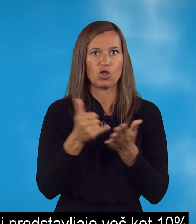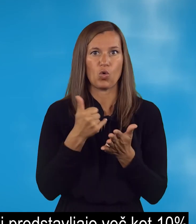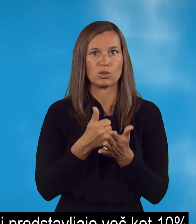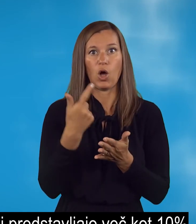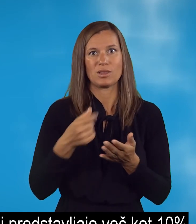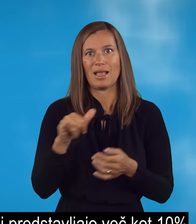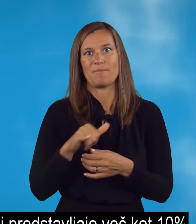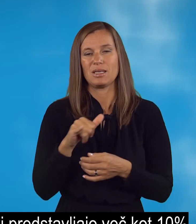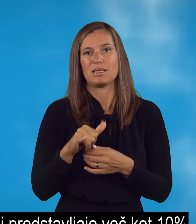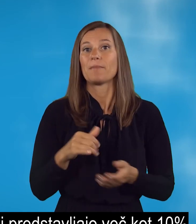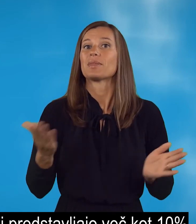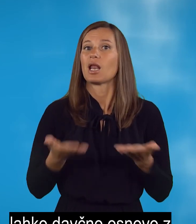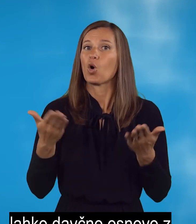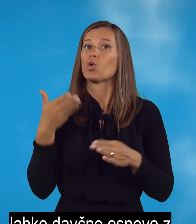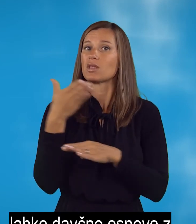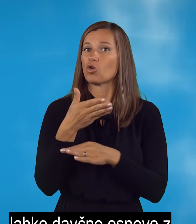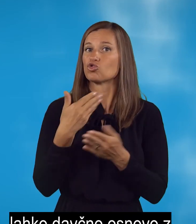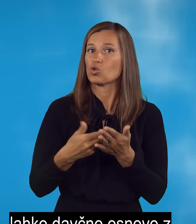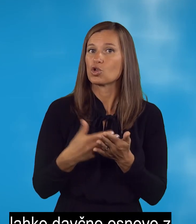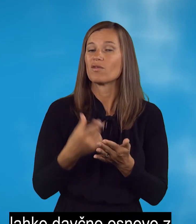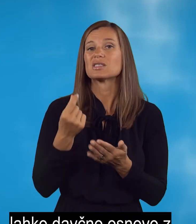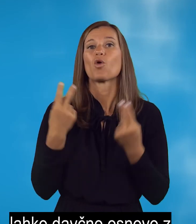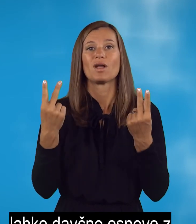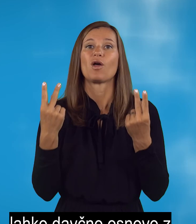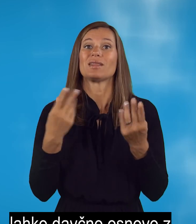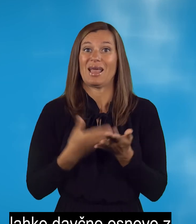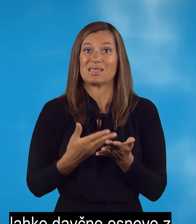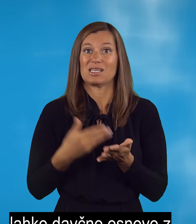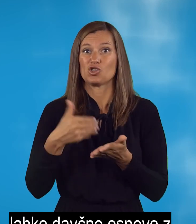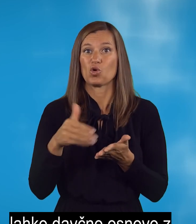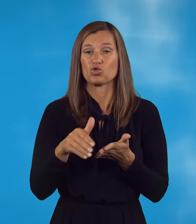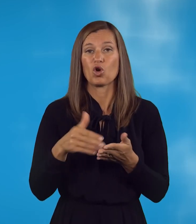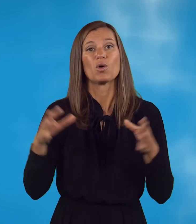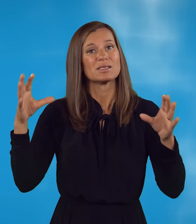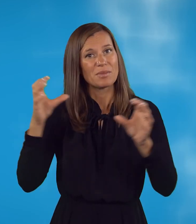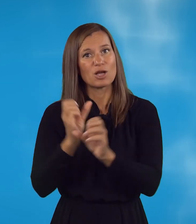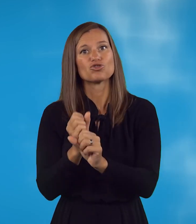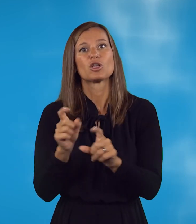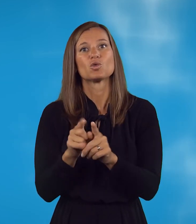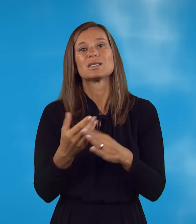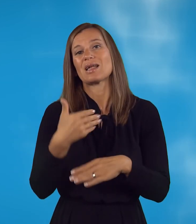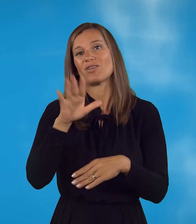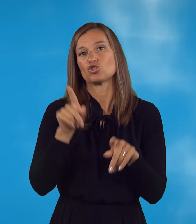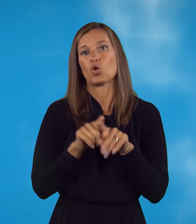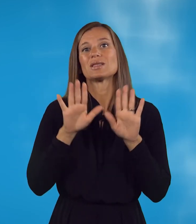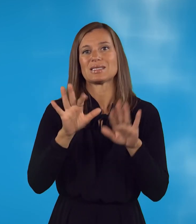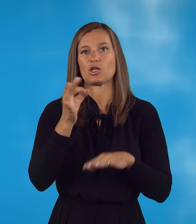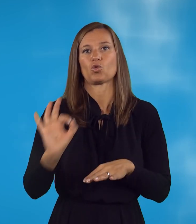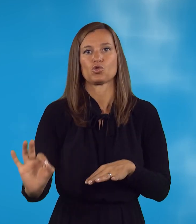od najemnine, lahko davčno osnovo z uveljavljanjem dejanskih stroškov zmanjšate tudi za več kot 10%.